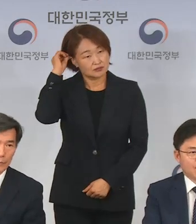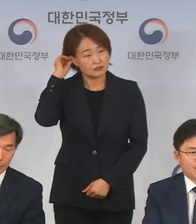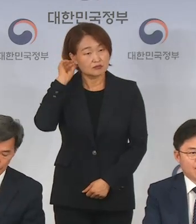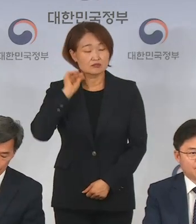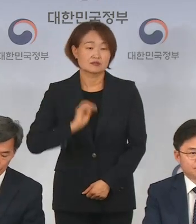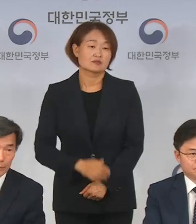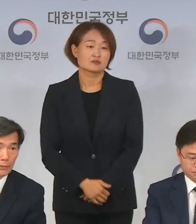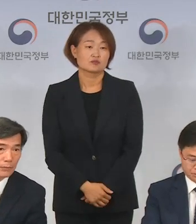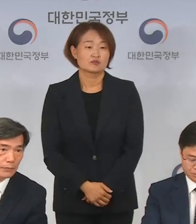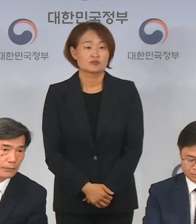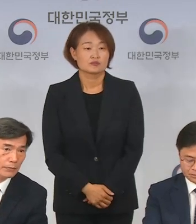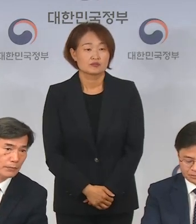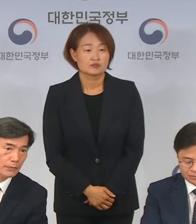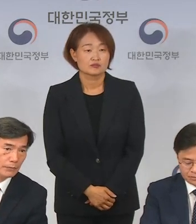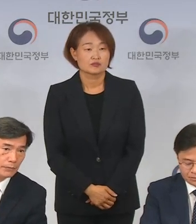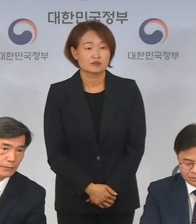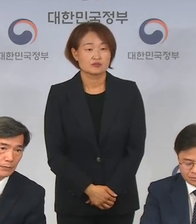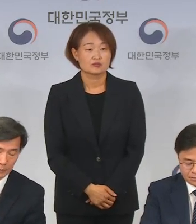네, 데일리안 카멘트입니다.